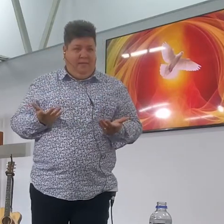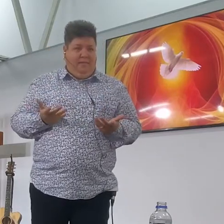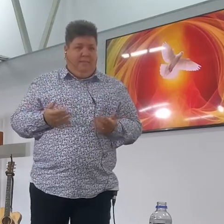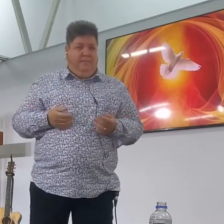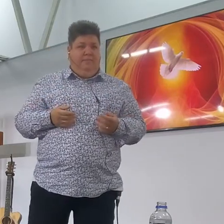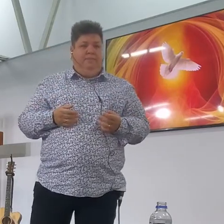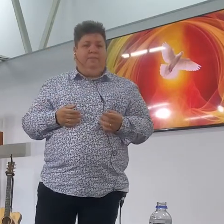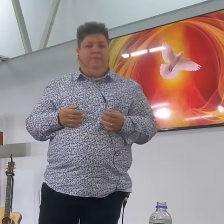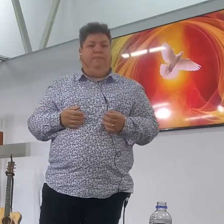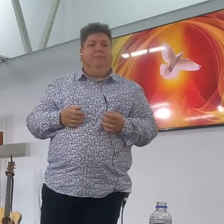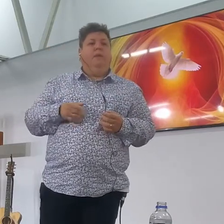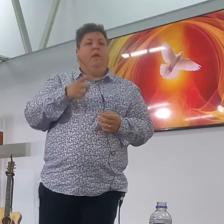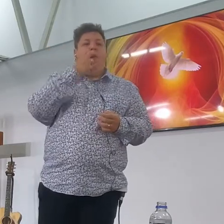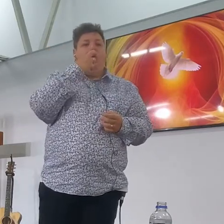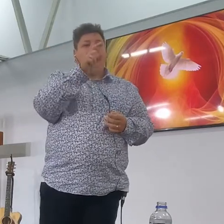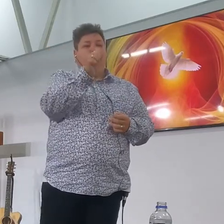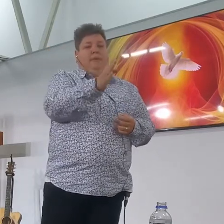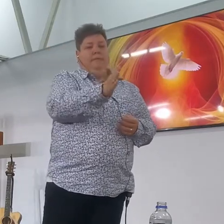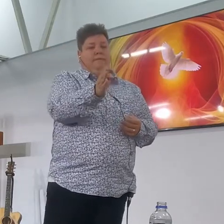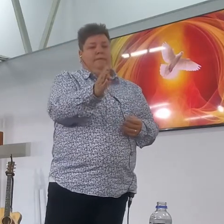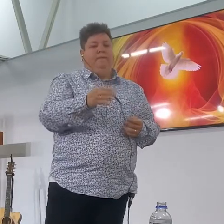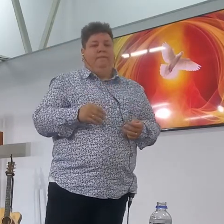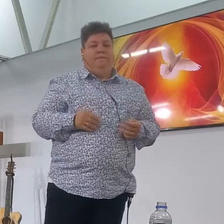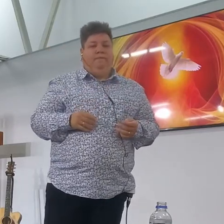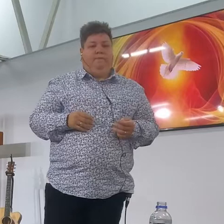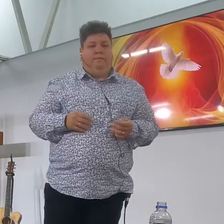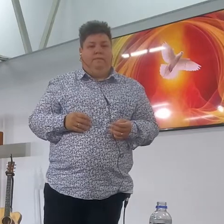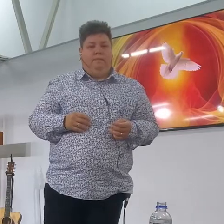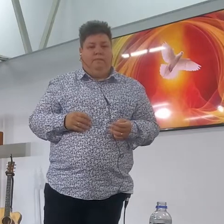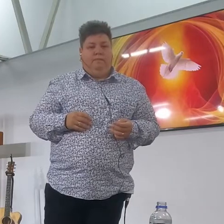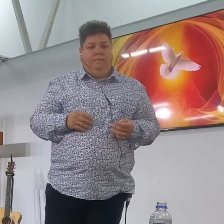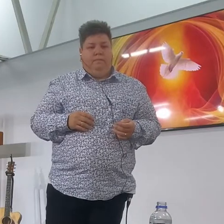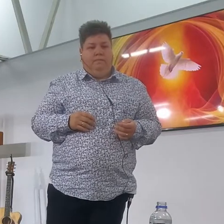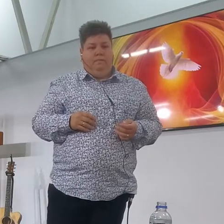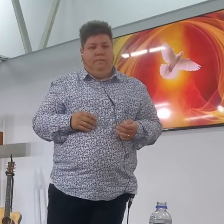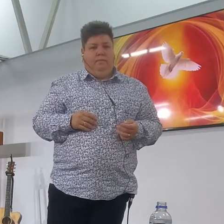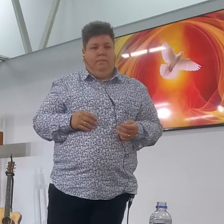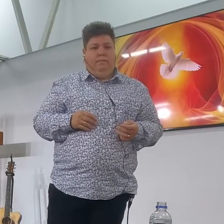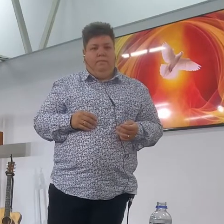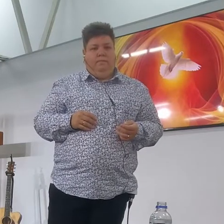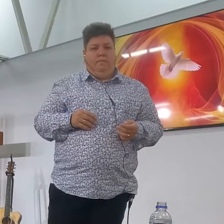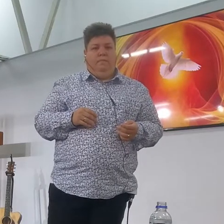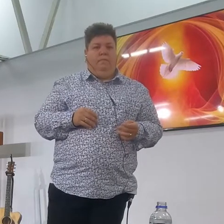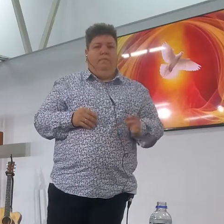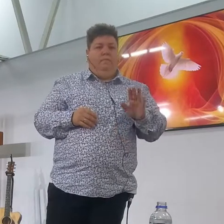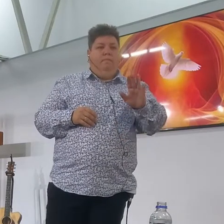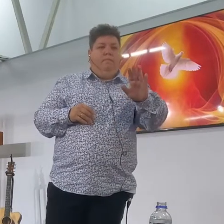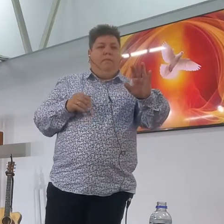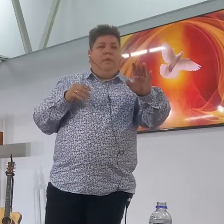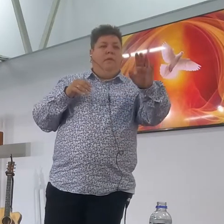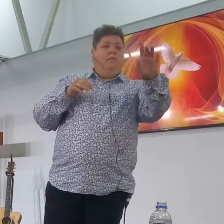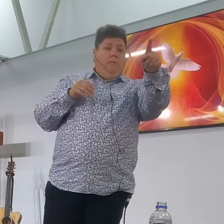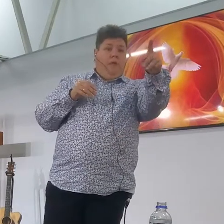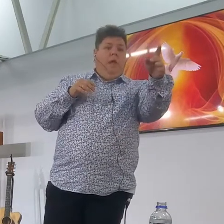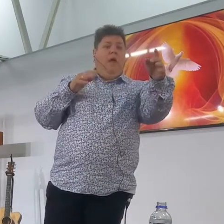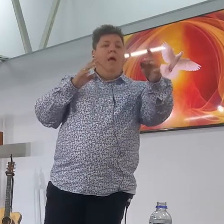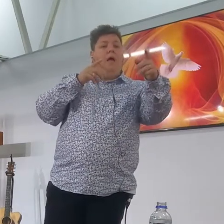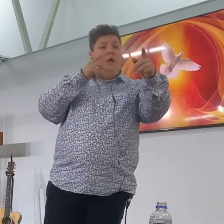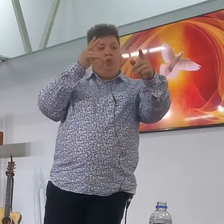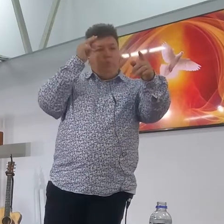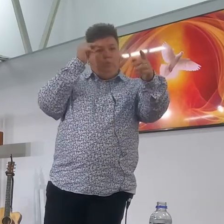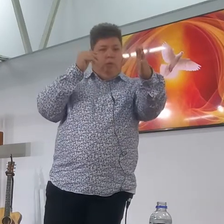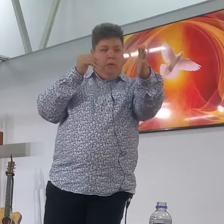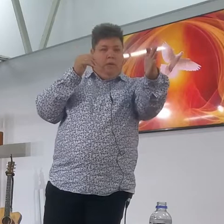En hierdie hele gebeure speel af rondom Paasnaweek. Nou 40 dae later, nadat Jesus opgestaan het uit die dood, het hy opgevaar hemel